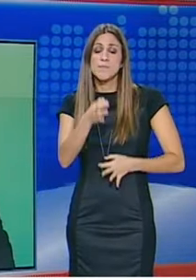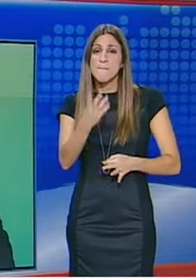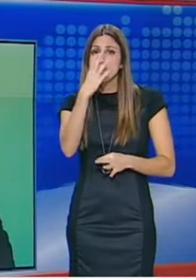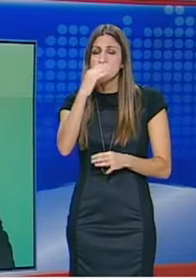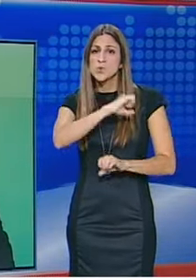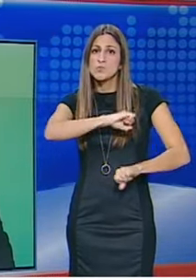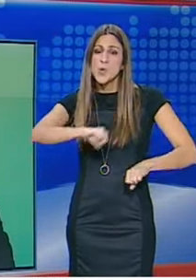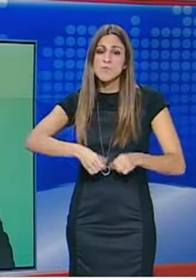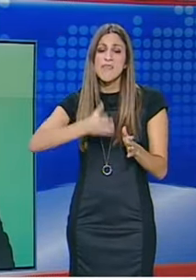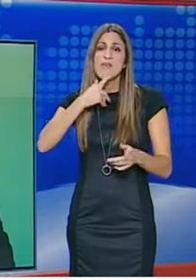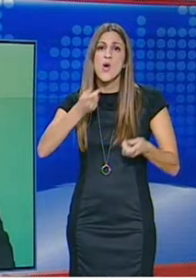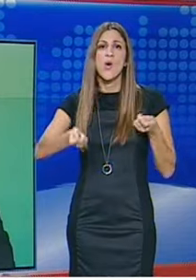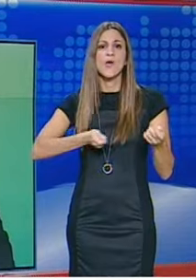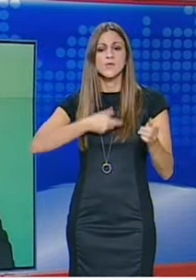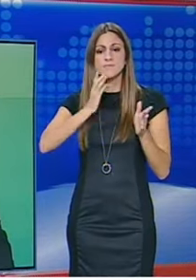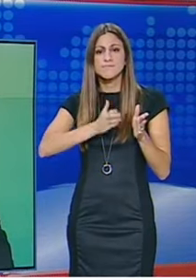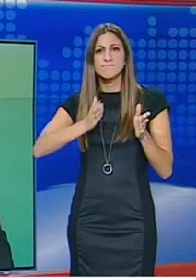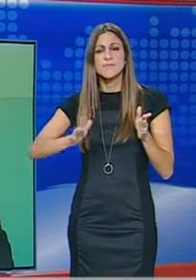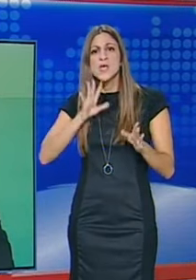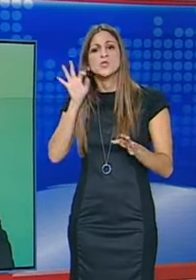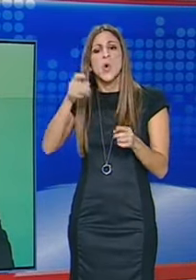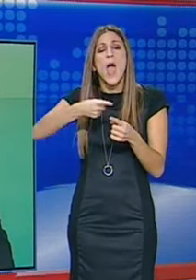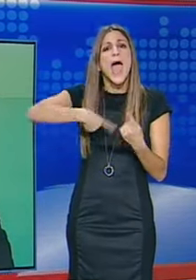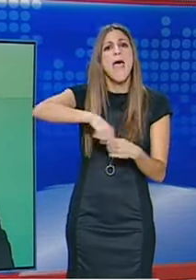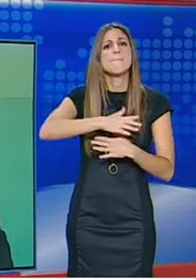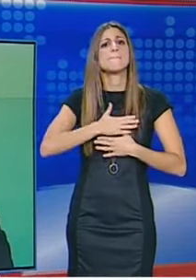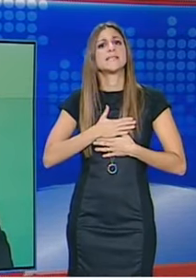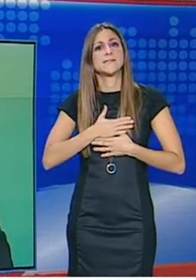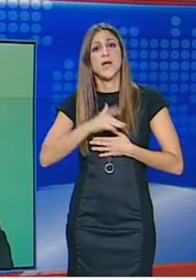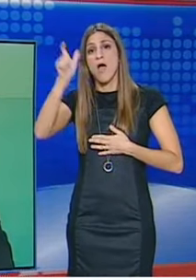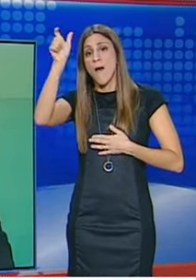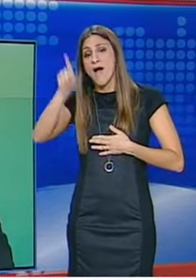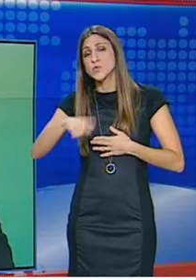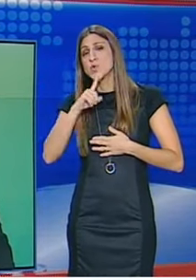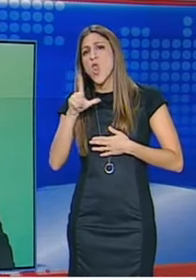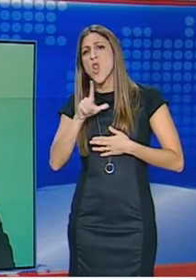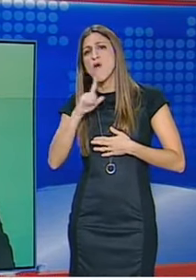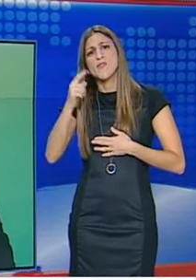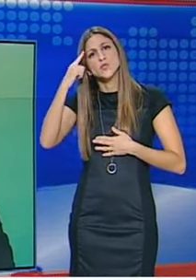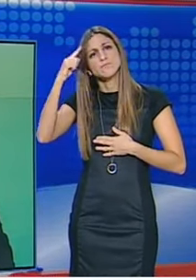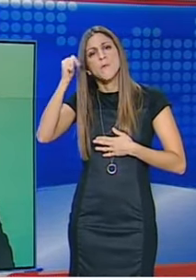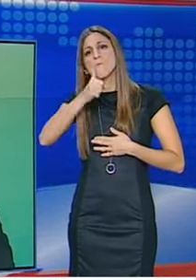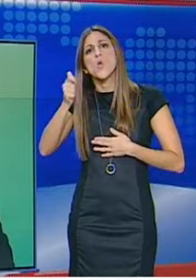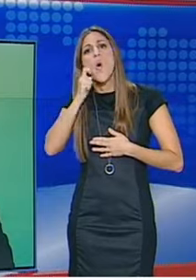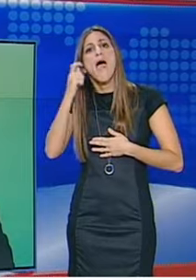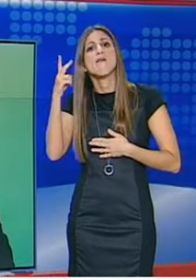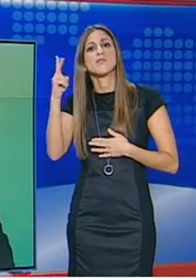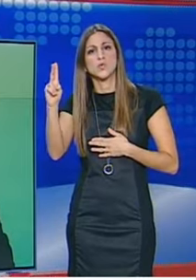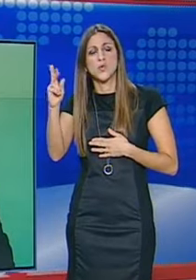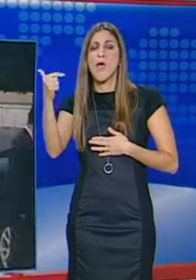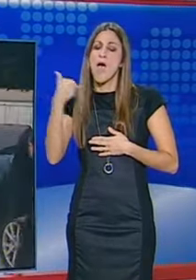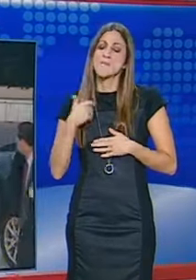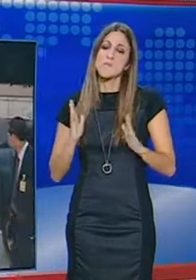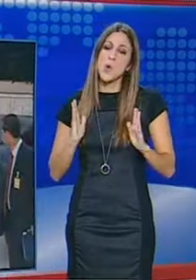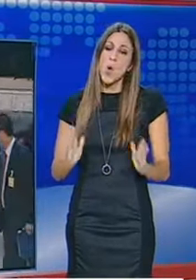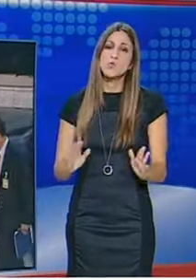δυσκολίες ένα νέο εμείς κάποιος διάλεξε το εγώ κρίμα το πασοκ προχωρά με αυτούς που θέλουν και μπορούν δήλωσε ο ευάγγελος βενιζέλος